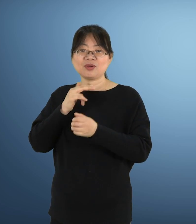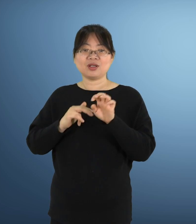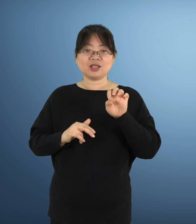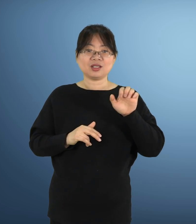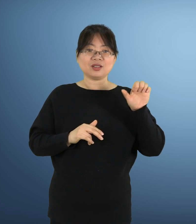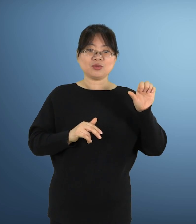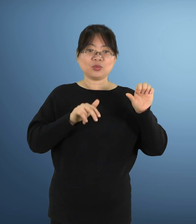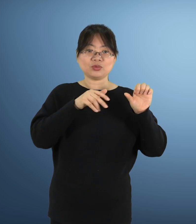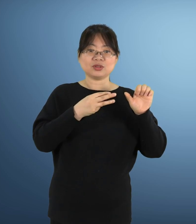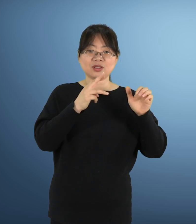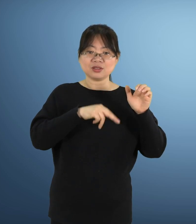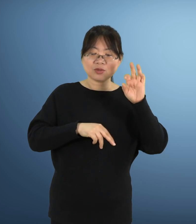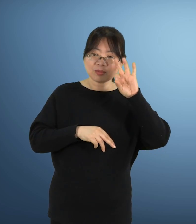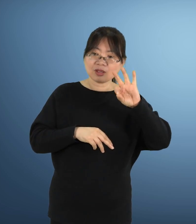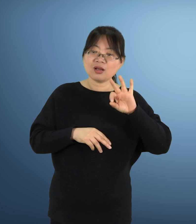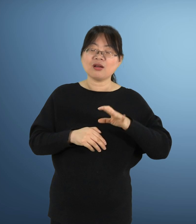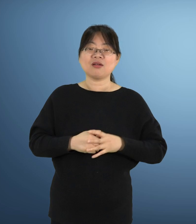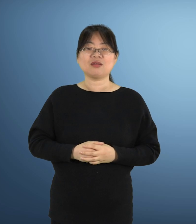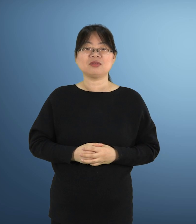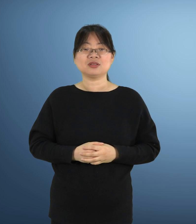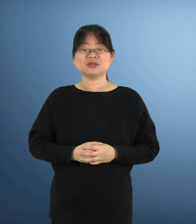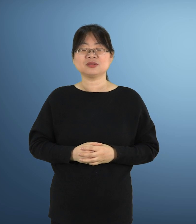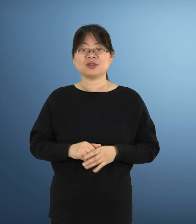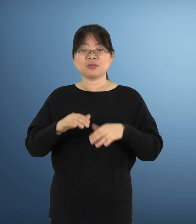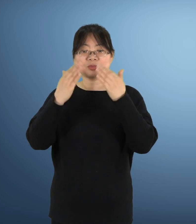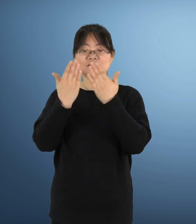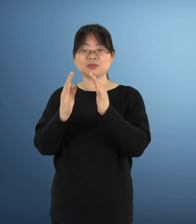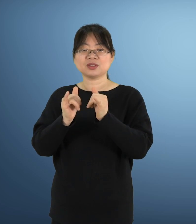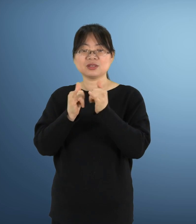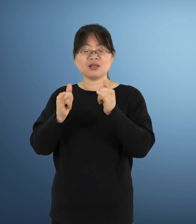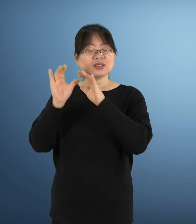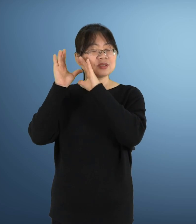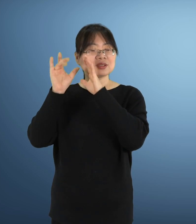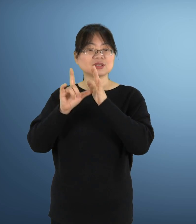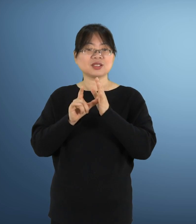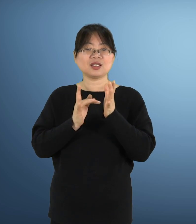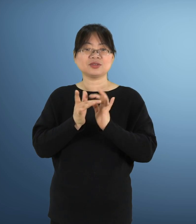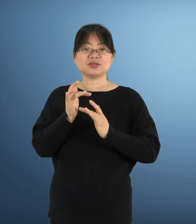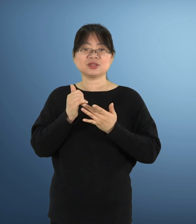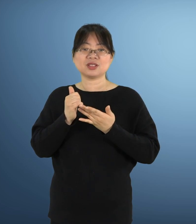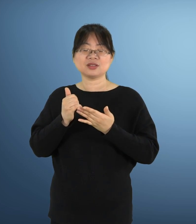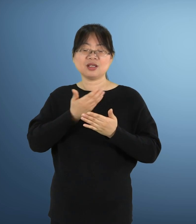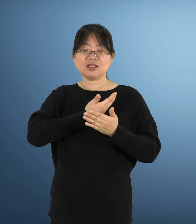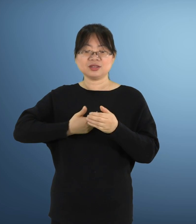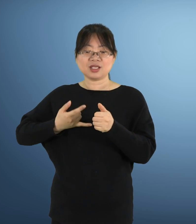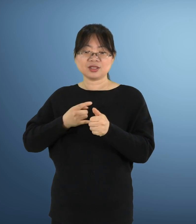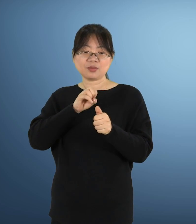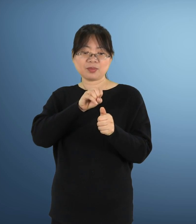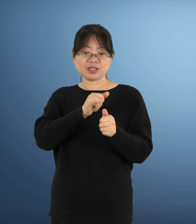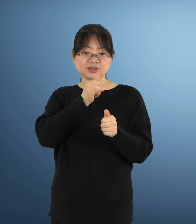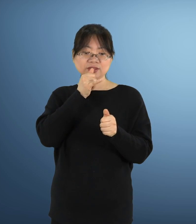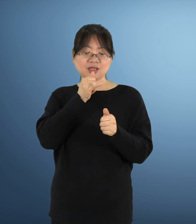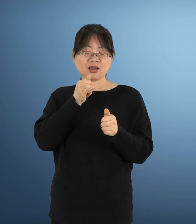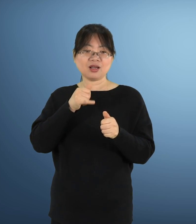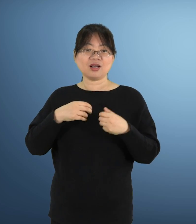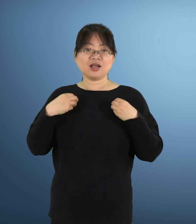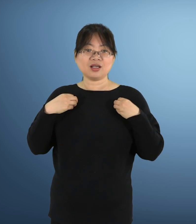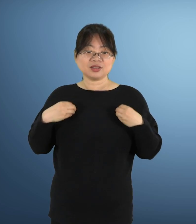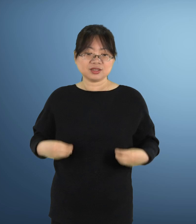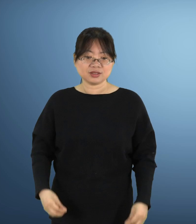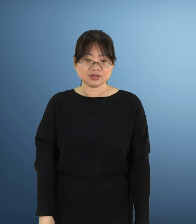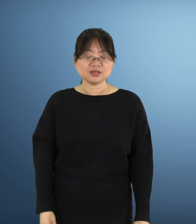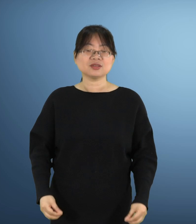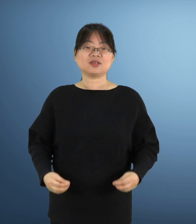45절을 보니까 이렇게 돼 있어요. 모든 백성이 들을 때 예수께서 그 제자들에게 이르시되 긴 옷을 입고 다니는